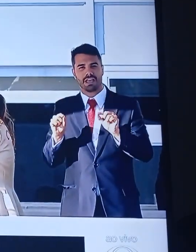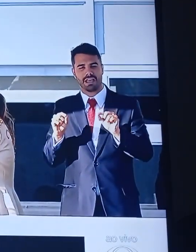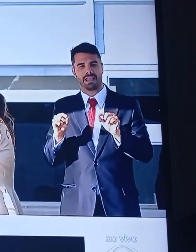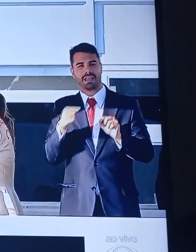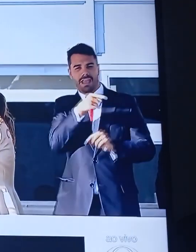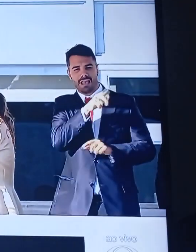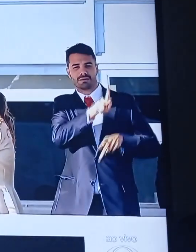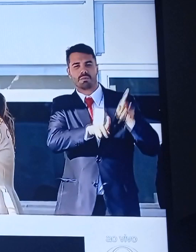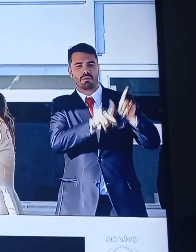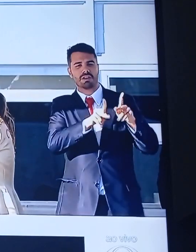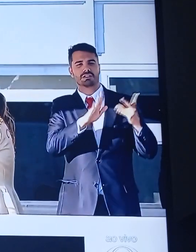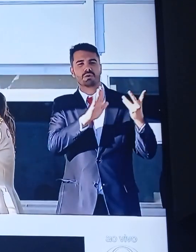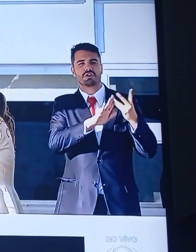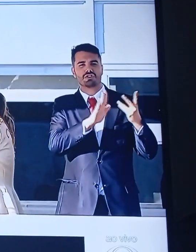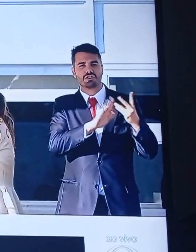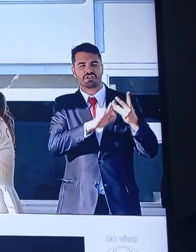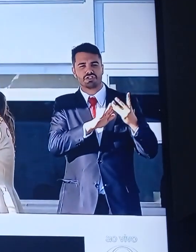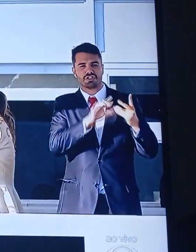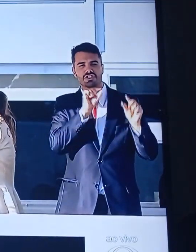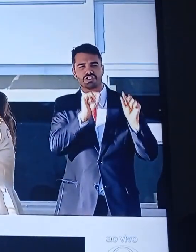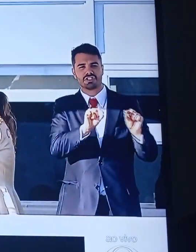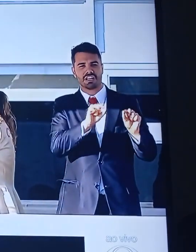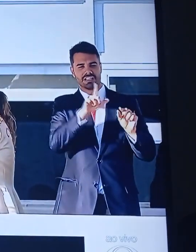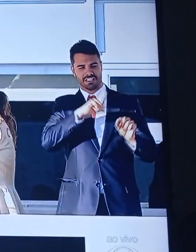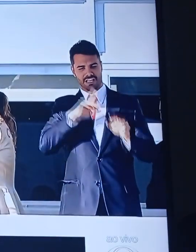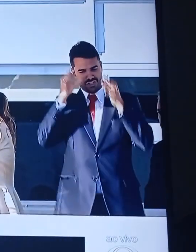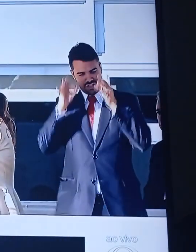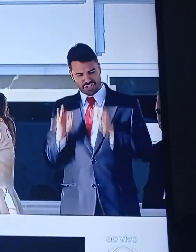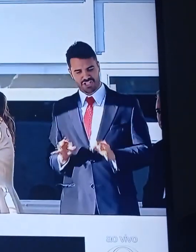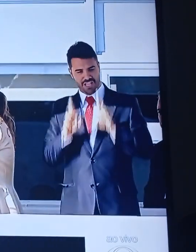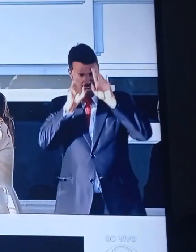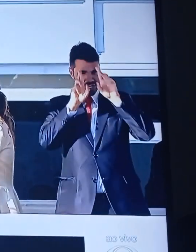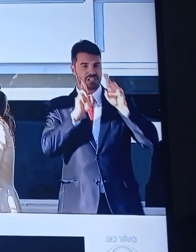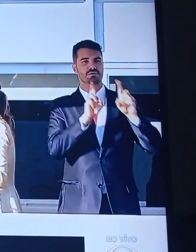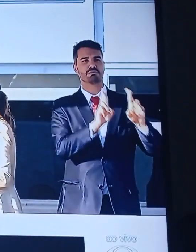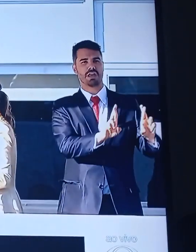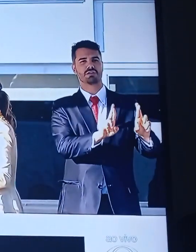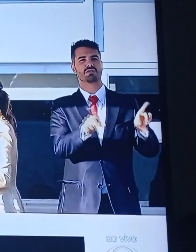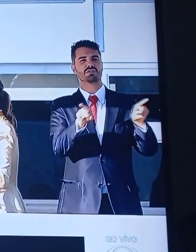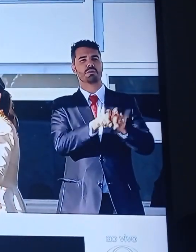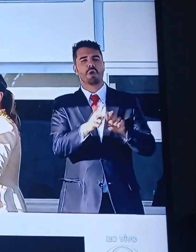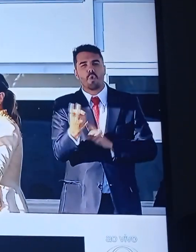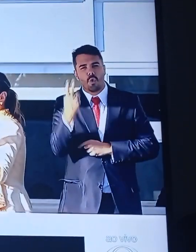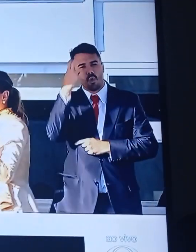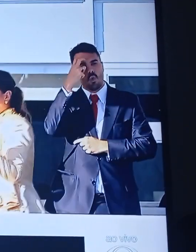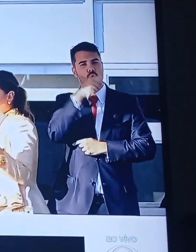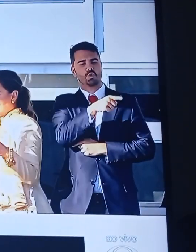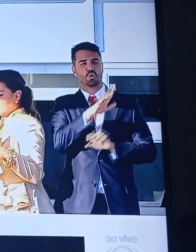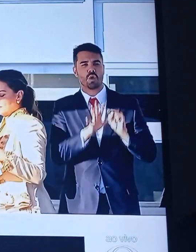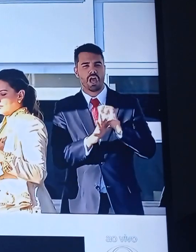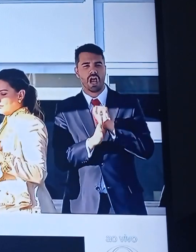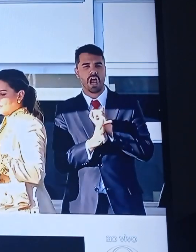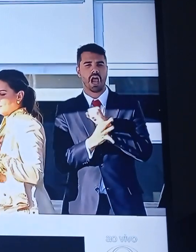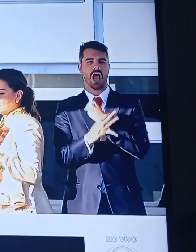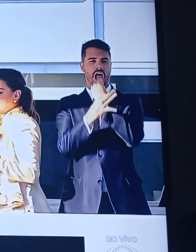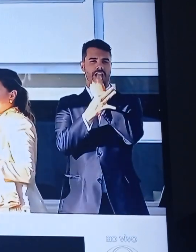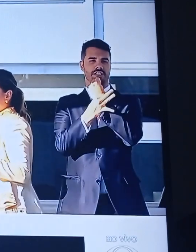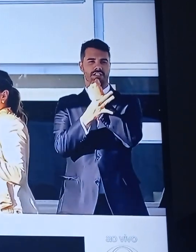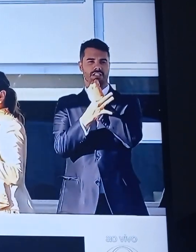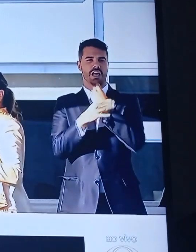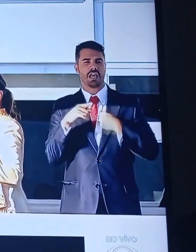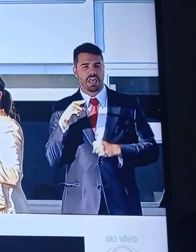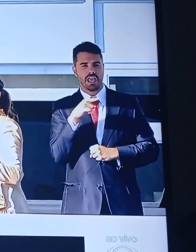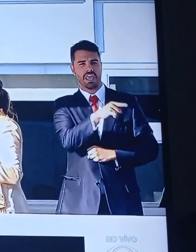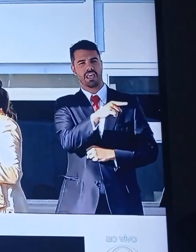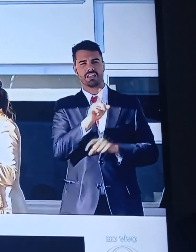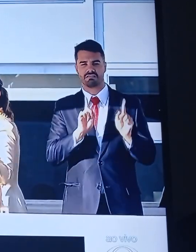sua cultura preservada, sua dignidade respeitada e sua sustentabilidade garantida. Eles